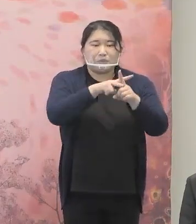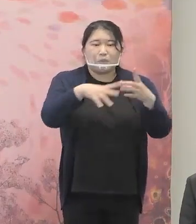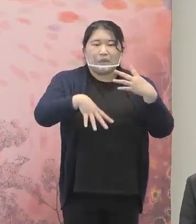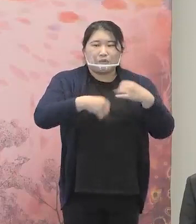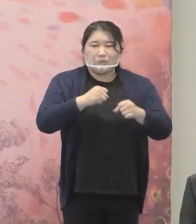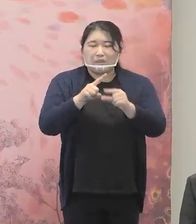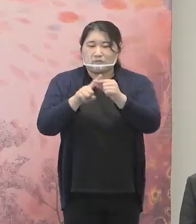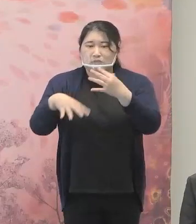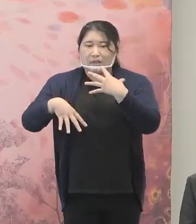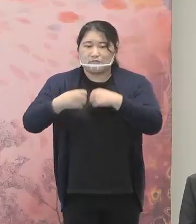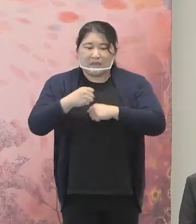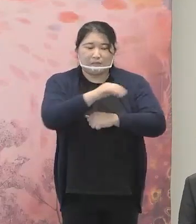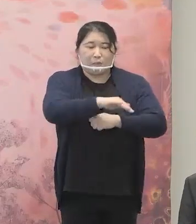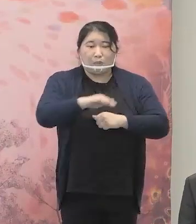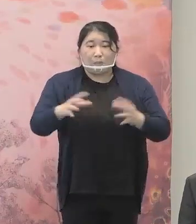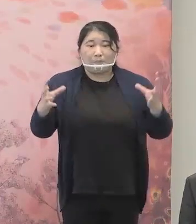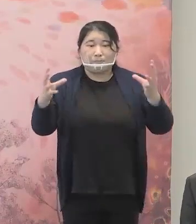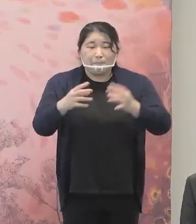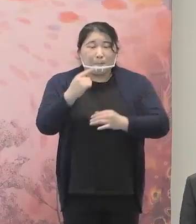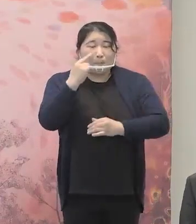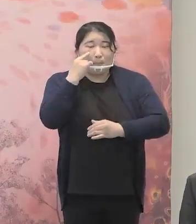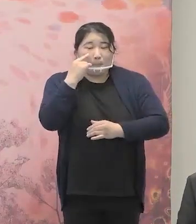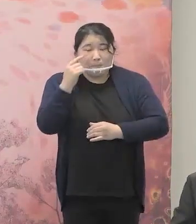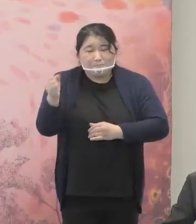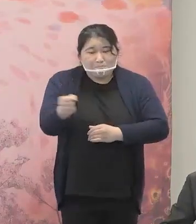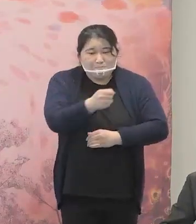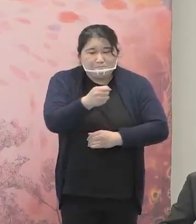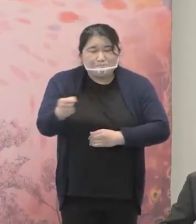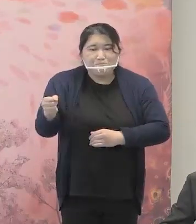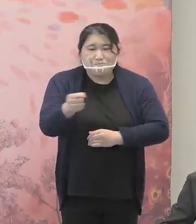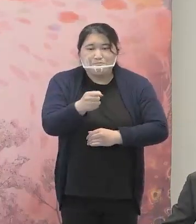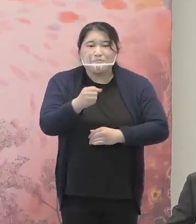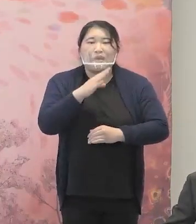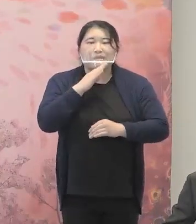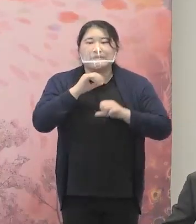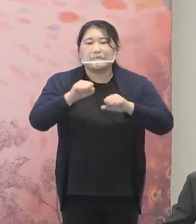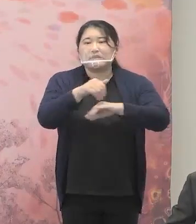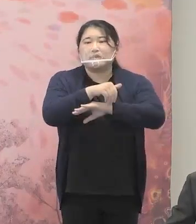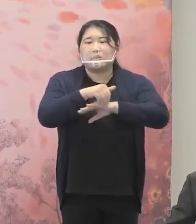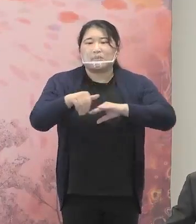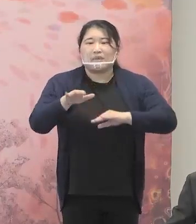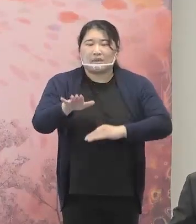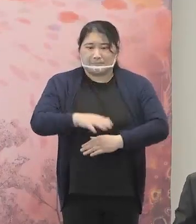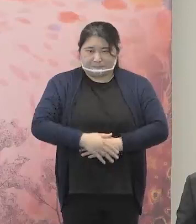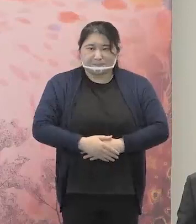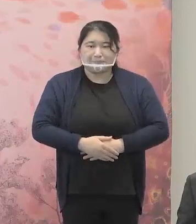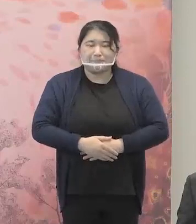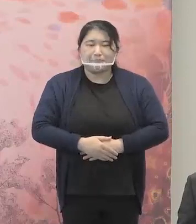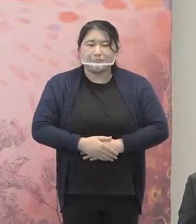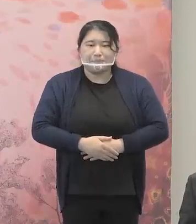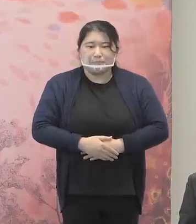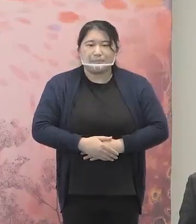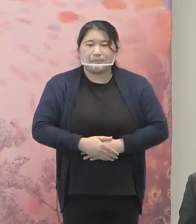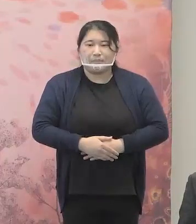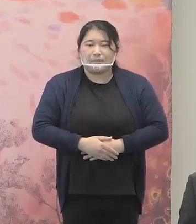による子どもたちによる試し打ちのデモンストレーションもご協力いただけるということでございます。